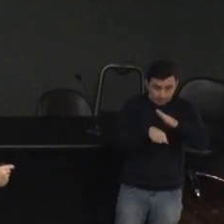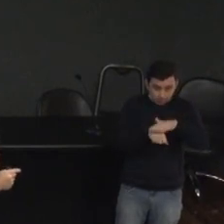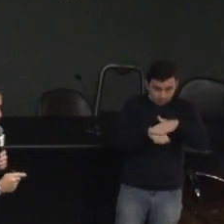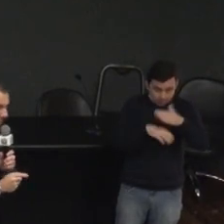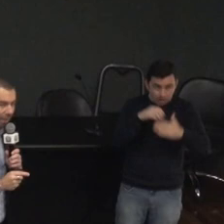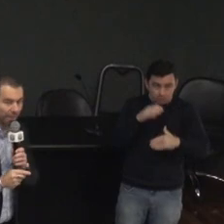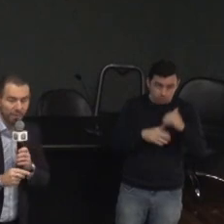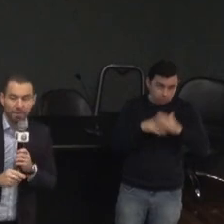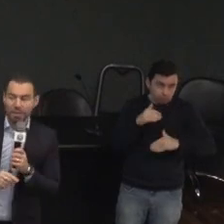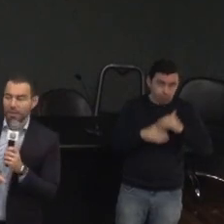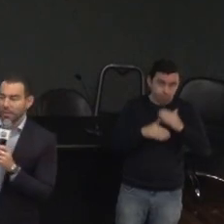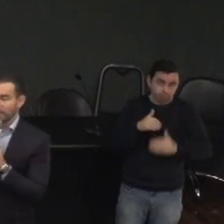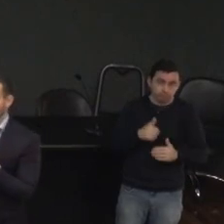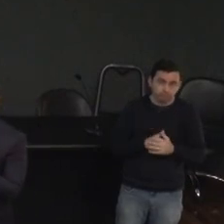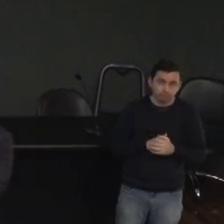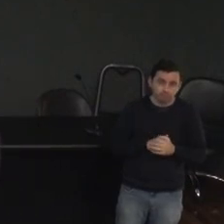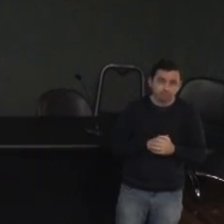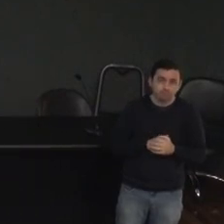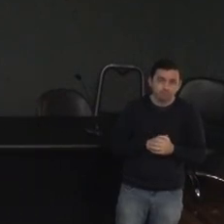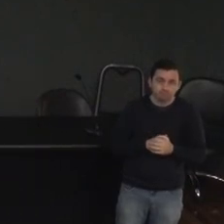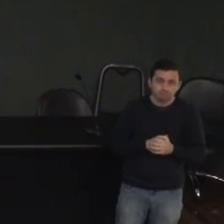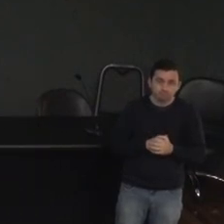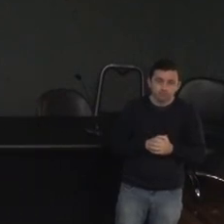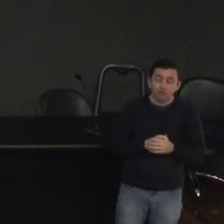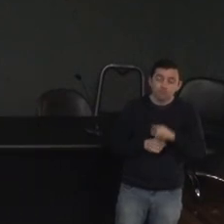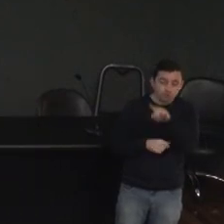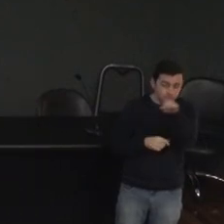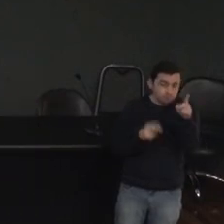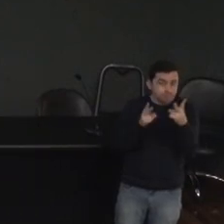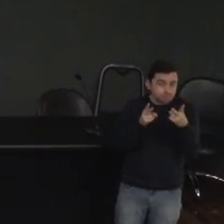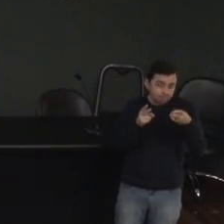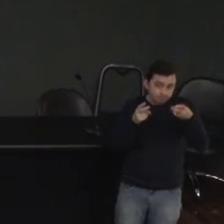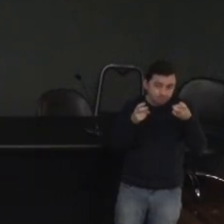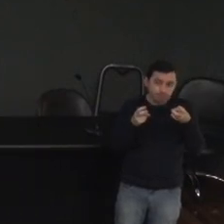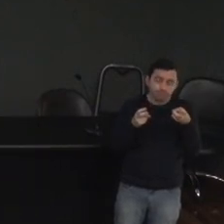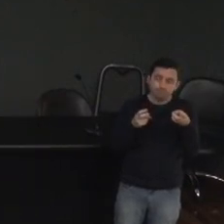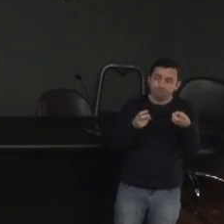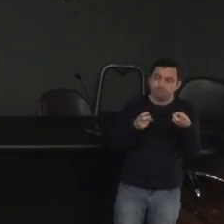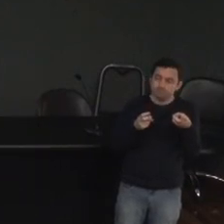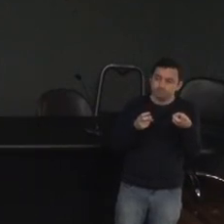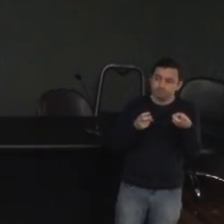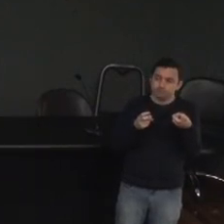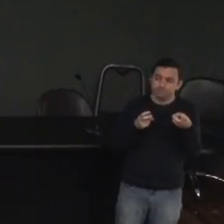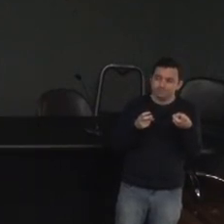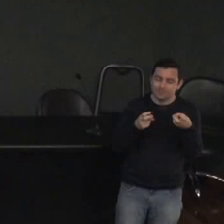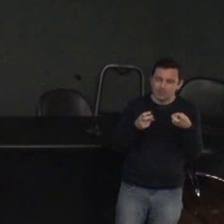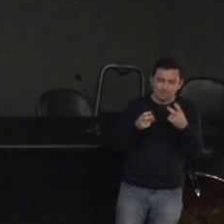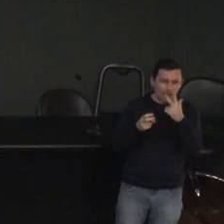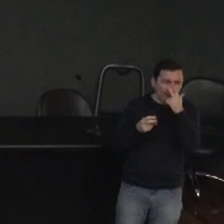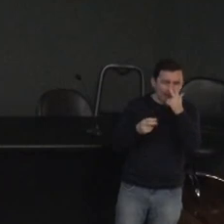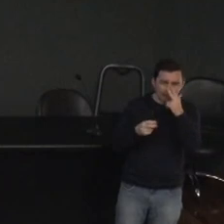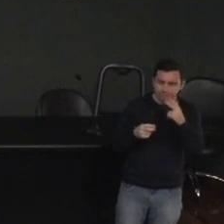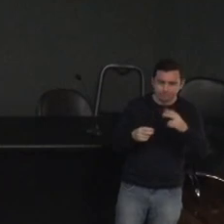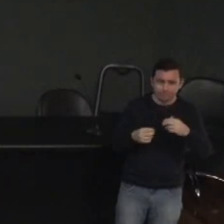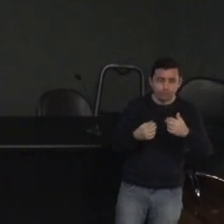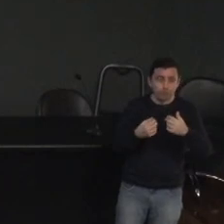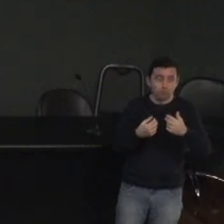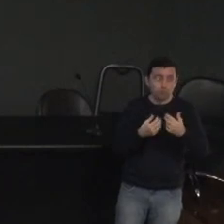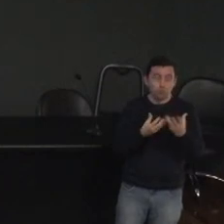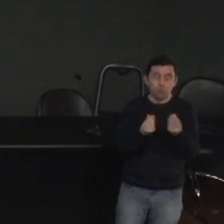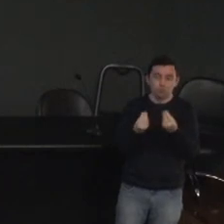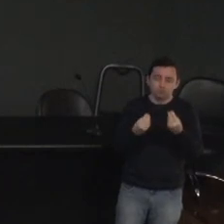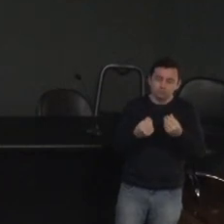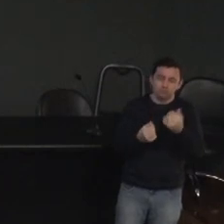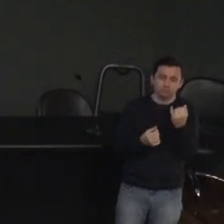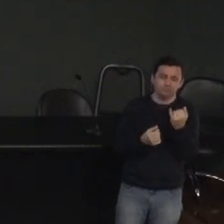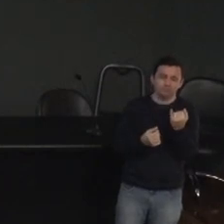prática né vocês vão ver que isso aí parece um mundo de informação parece